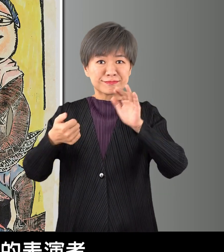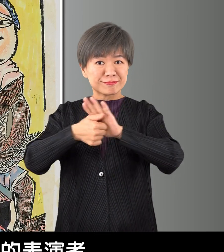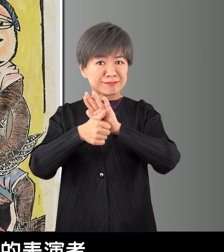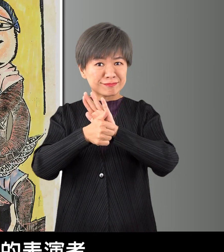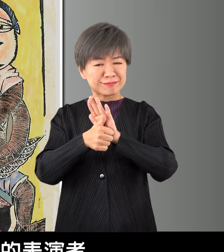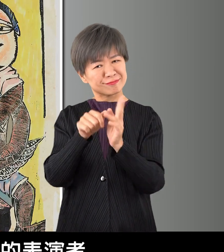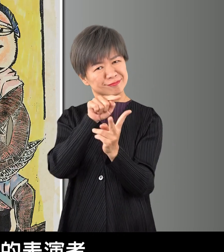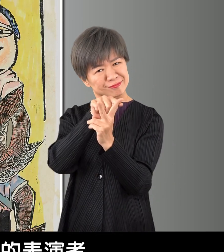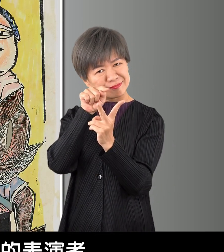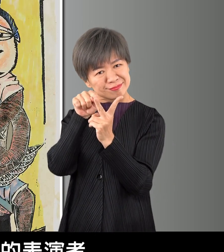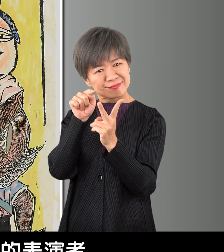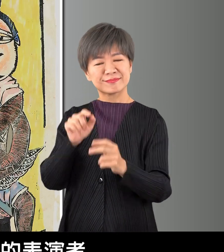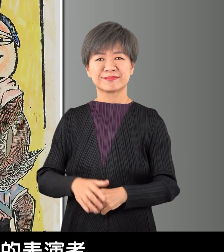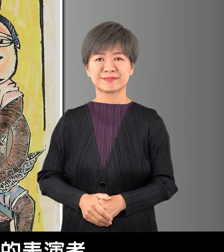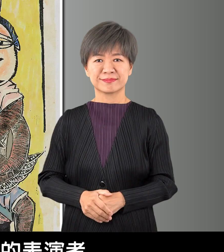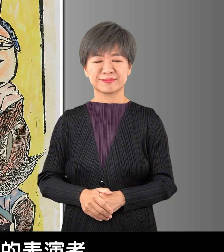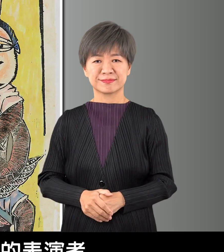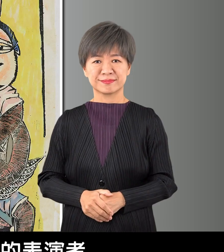的表演者，